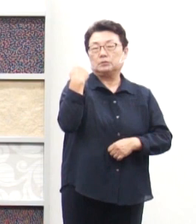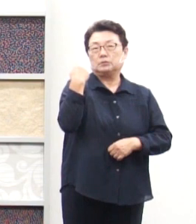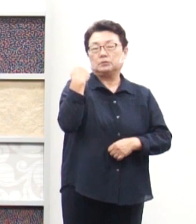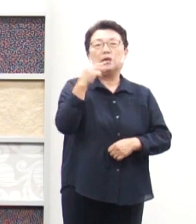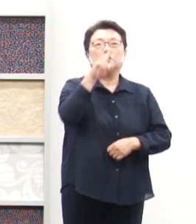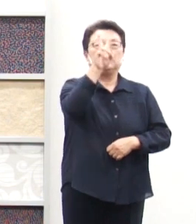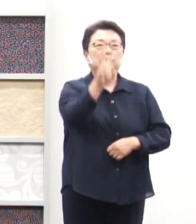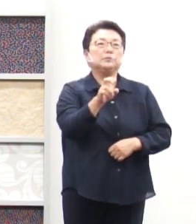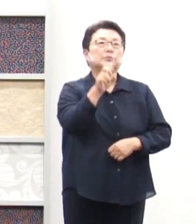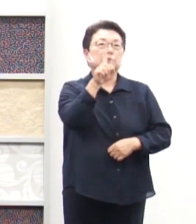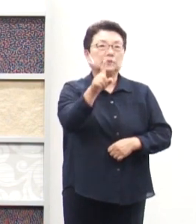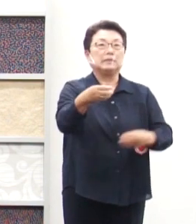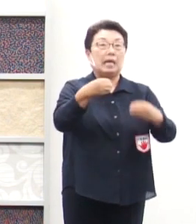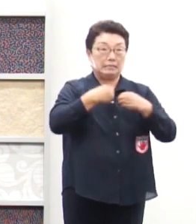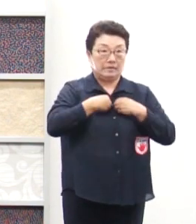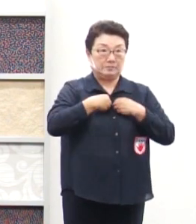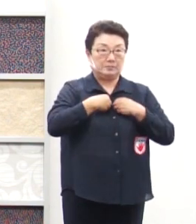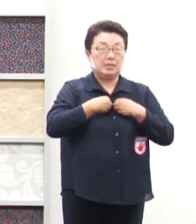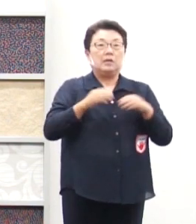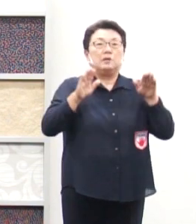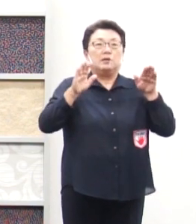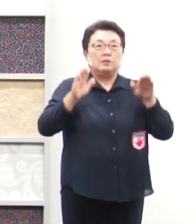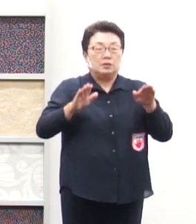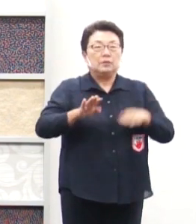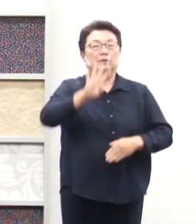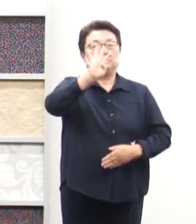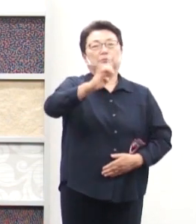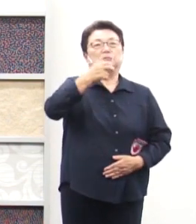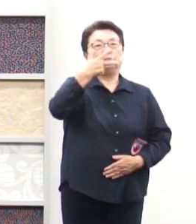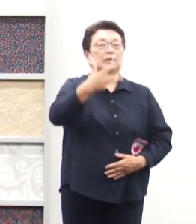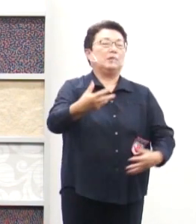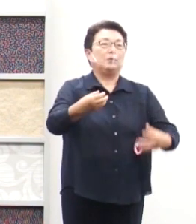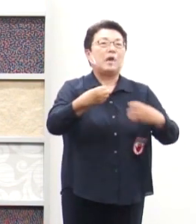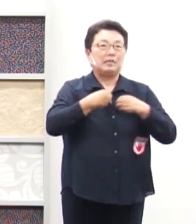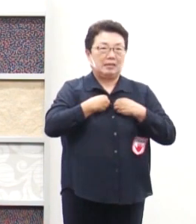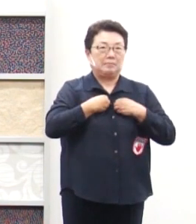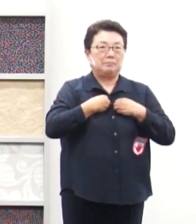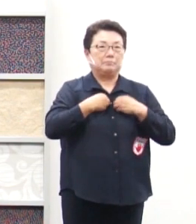した。で本日、47ということで、